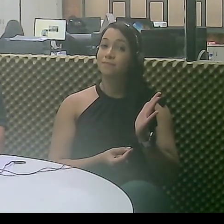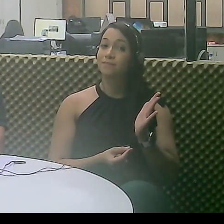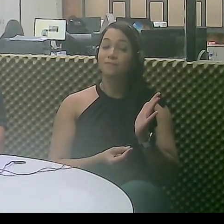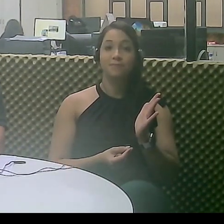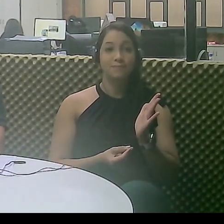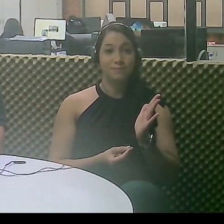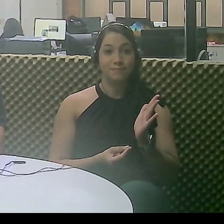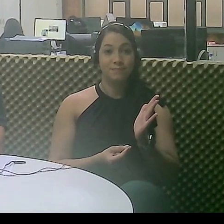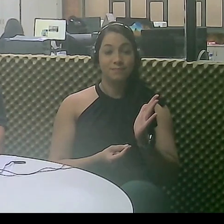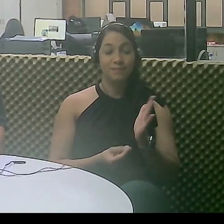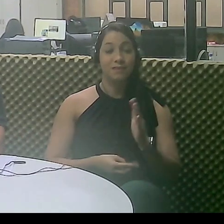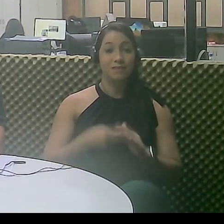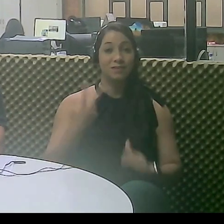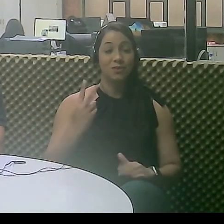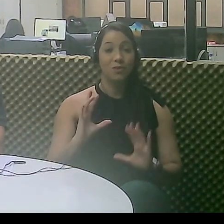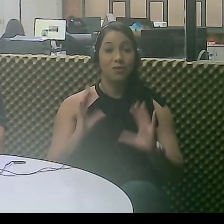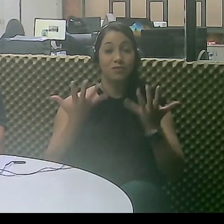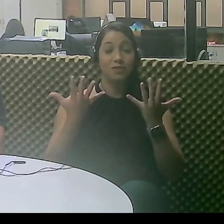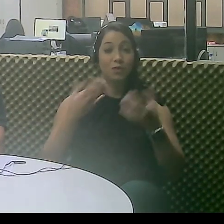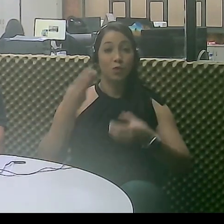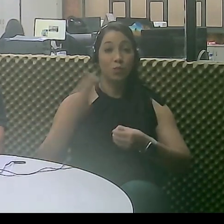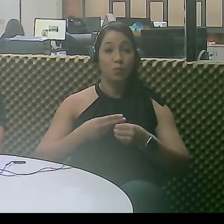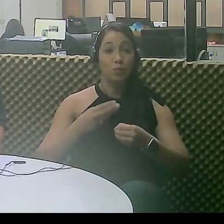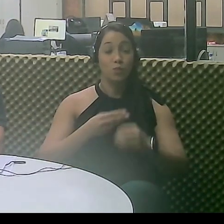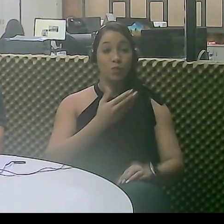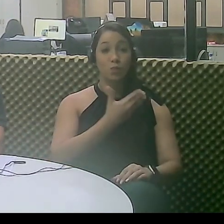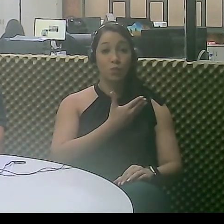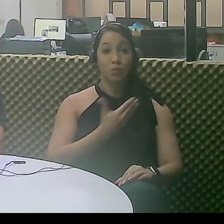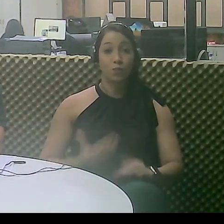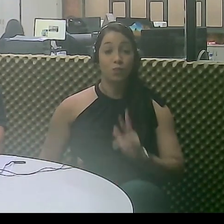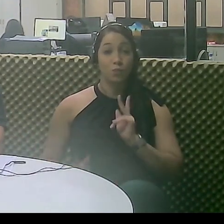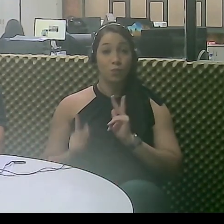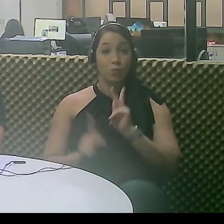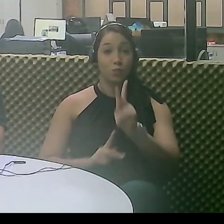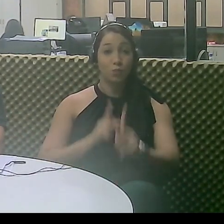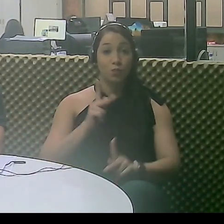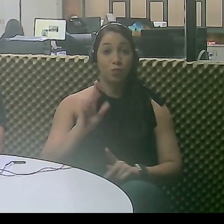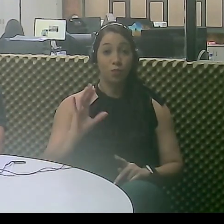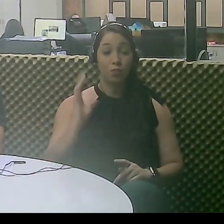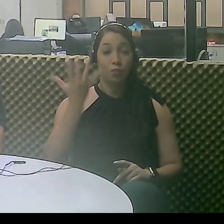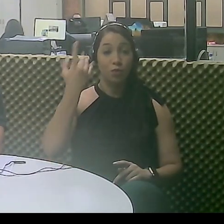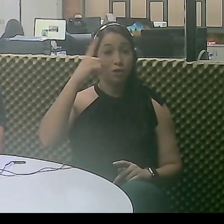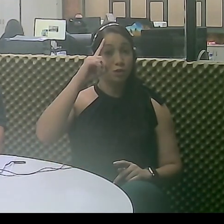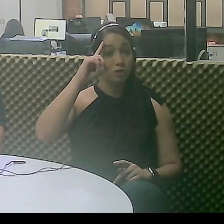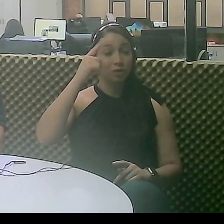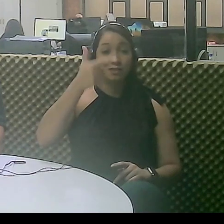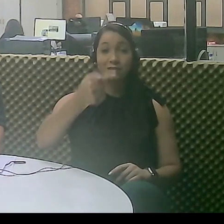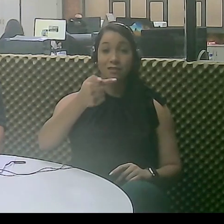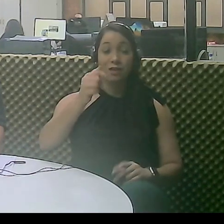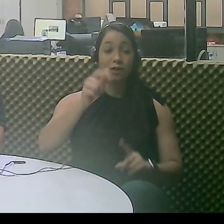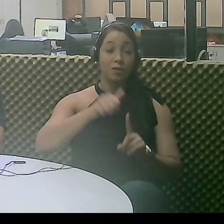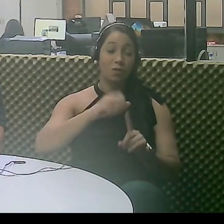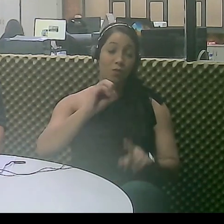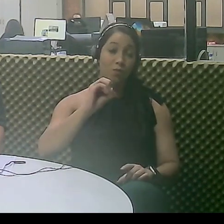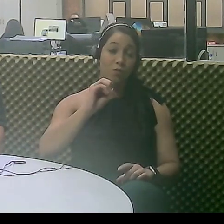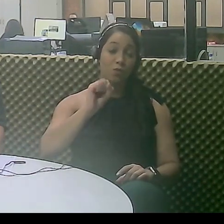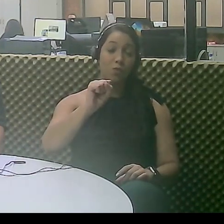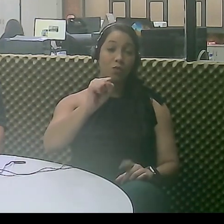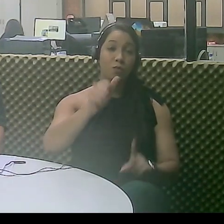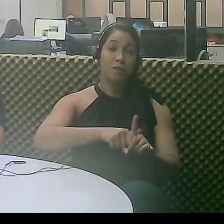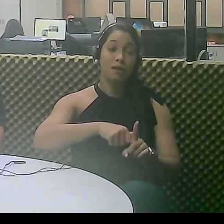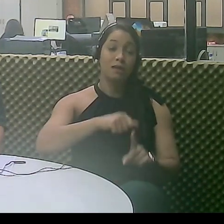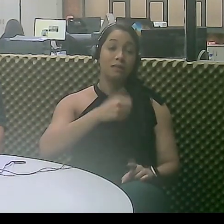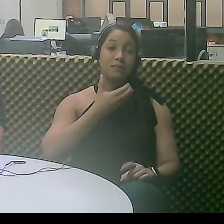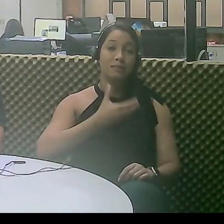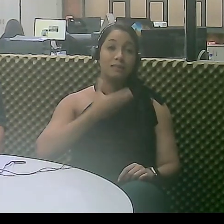Já estão abertas as inscrições para a segunda edição do Fórum Municipal de Governança Pública, que vai acontecer nos dias 7 e 8 de dezembro. O evento